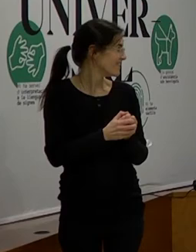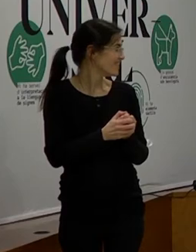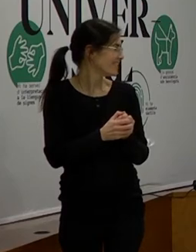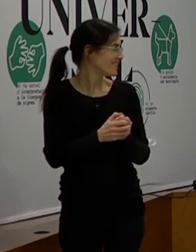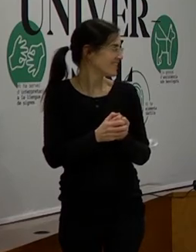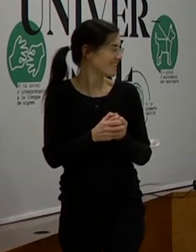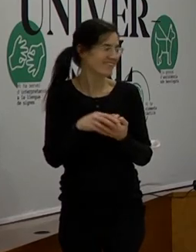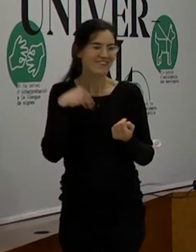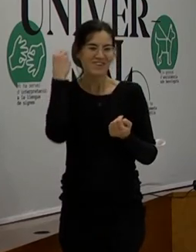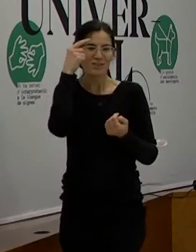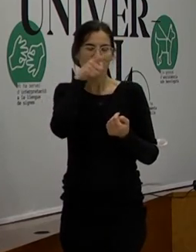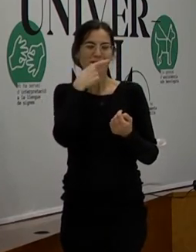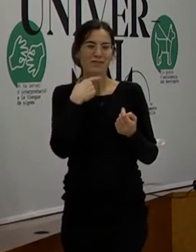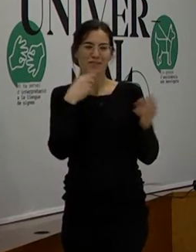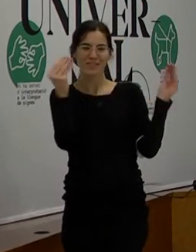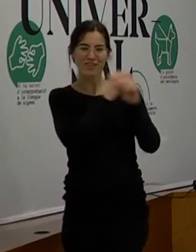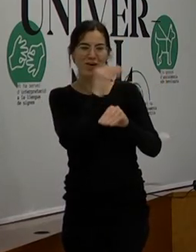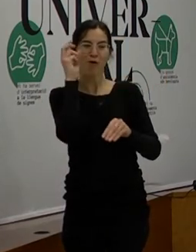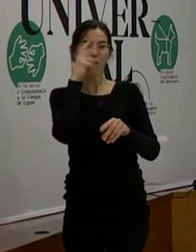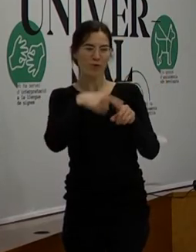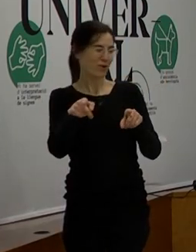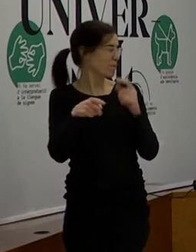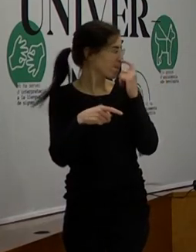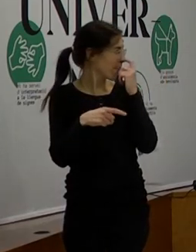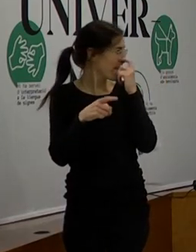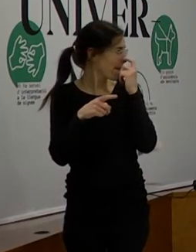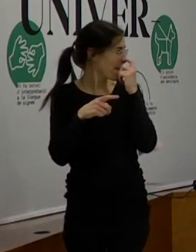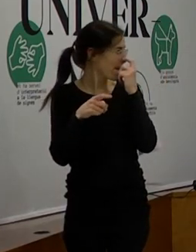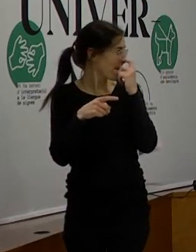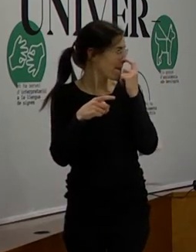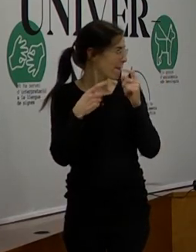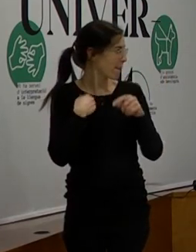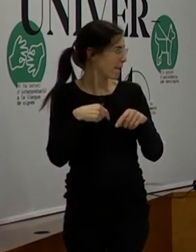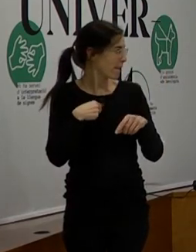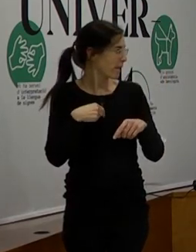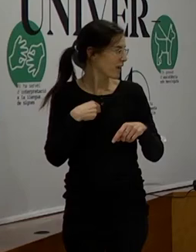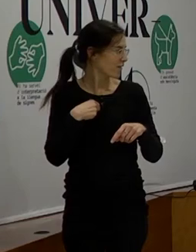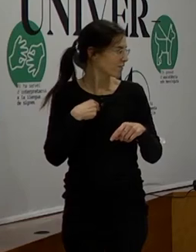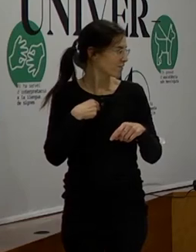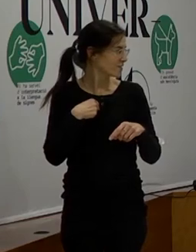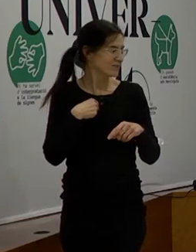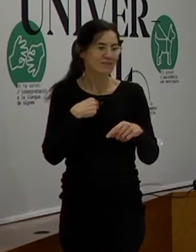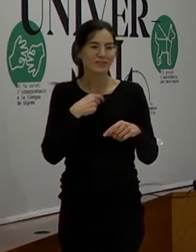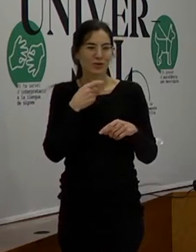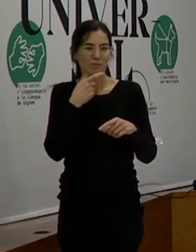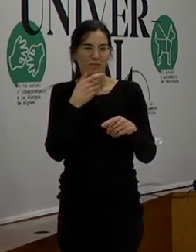No pensava que em diria això, aquest senyor. No, no, no, no. Me estoy riendo porque todo el mundo va por la rampa.